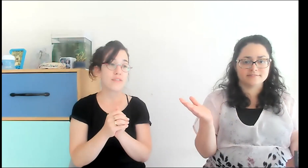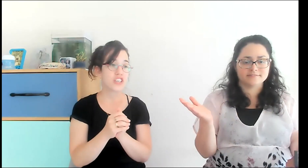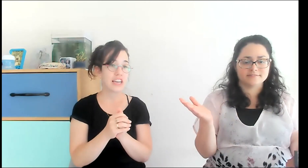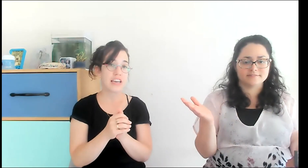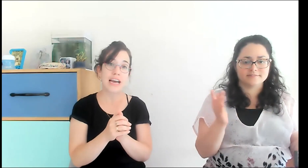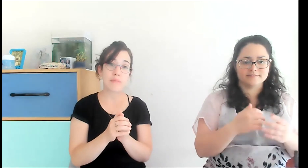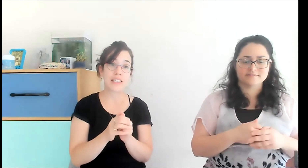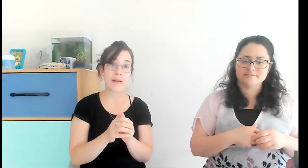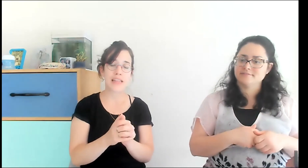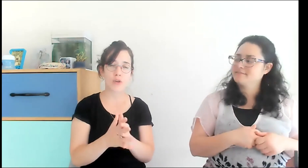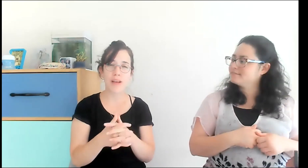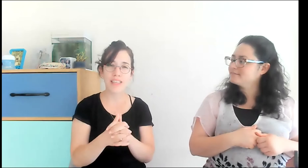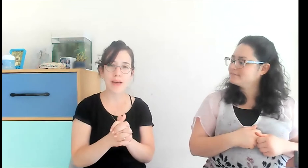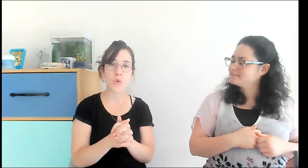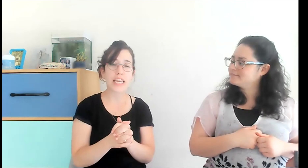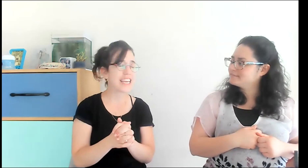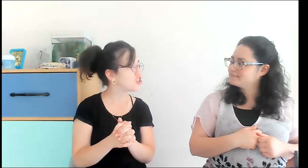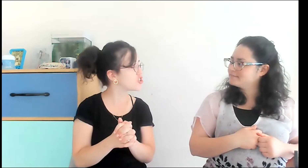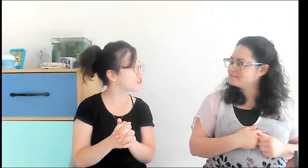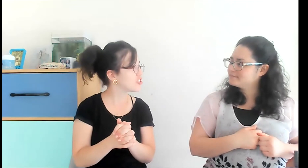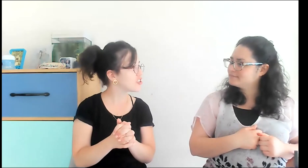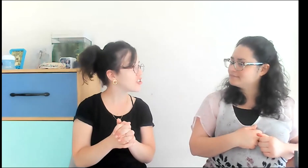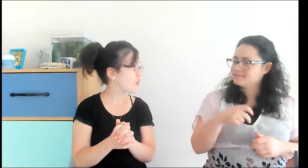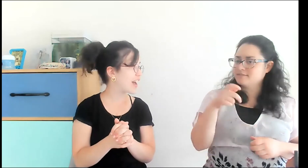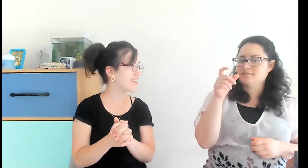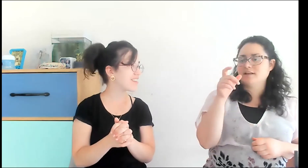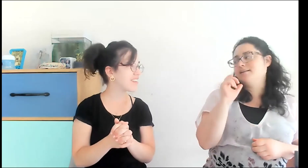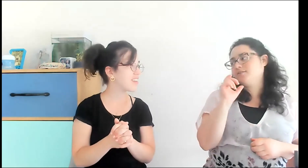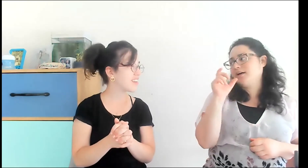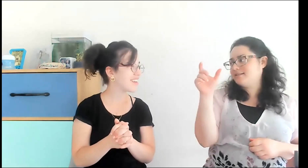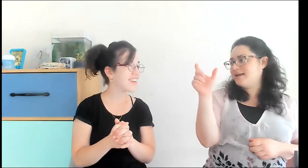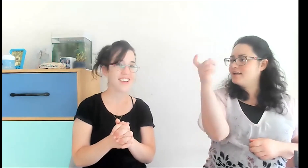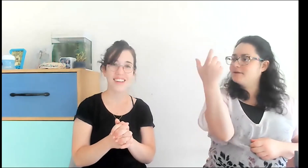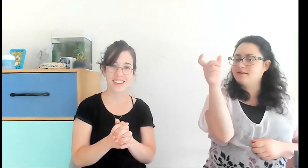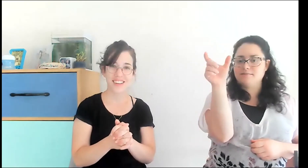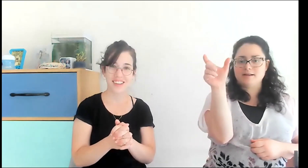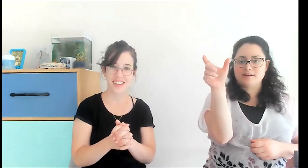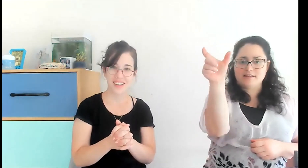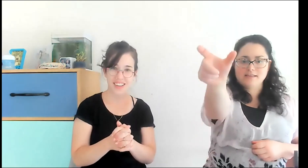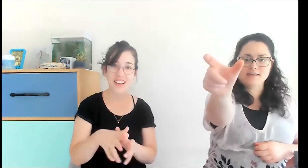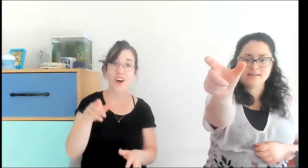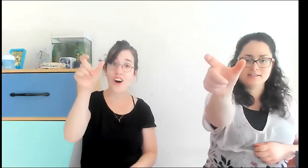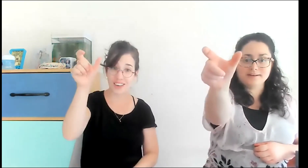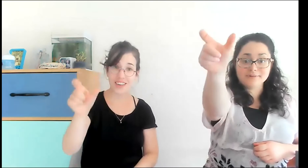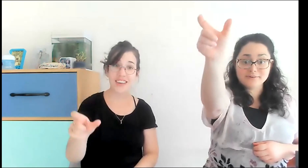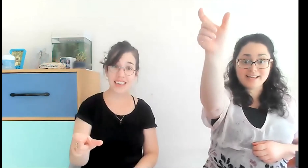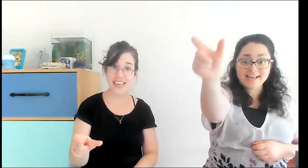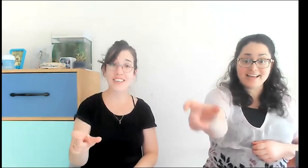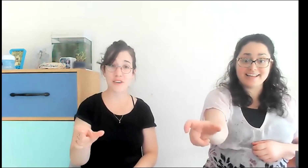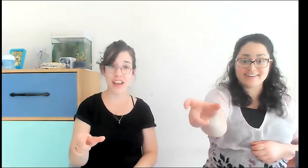נפשי, אני מסמנת, זוכרים איך סימנו איש? זוכרת? אני זוכרת, זה היה עם ה... נכון. מעולה,